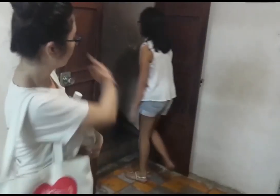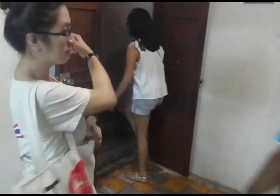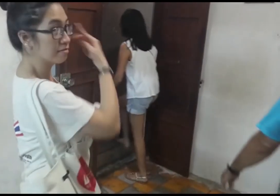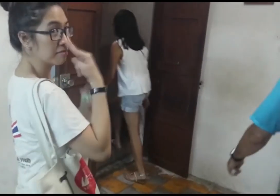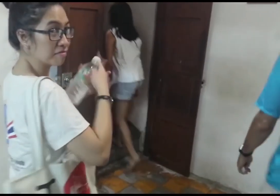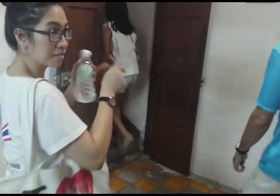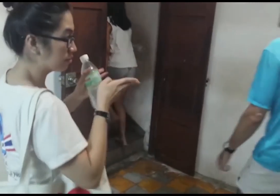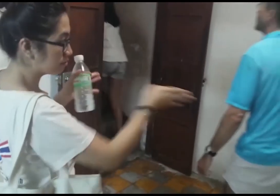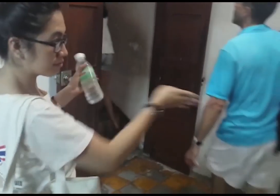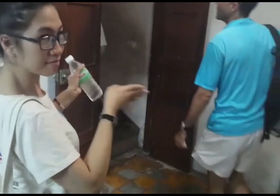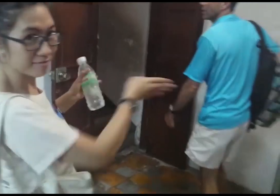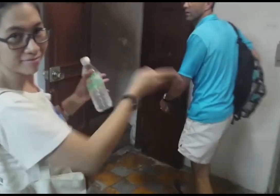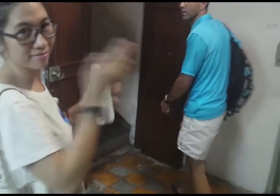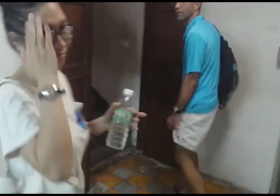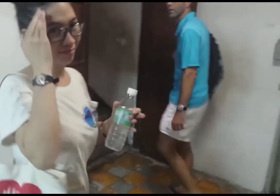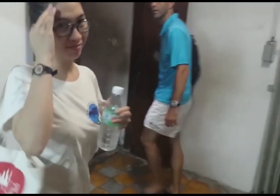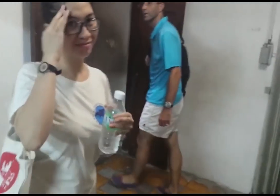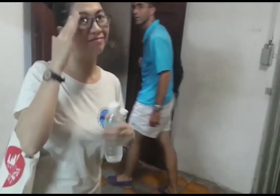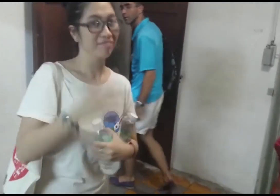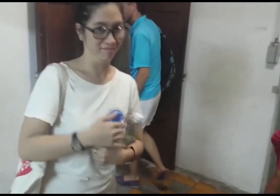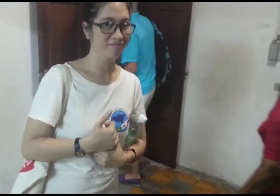Okay, gehen wir wieder hoch.